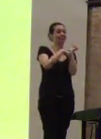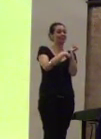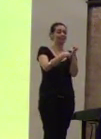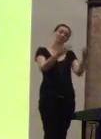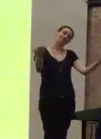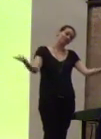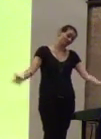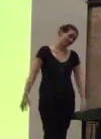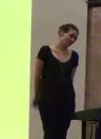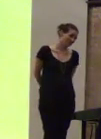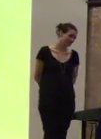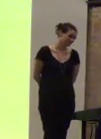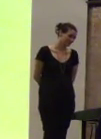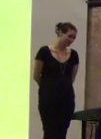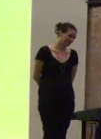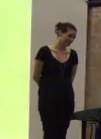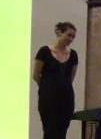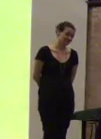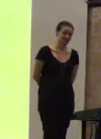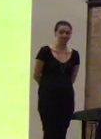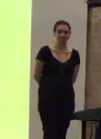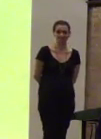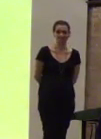Então esse é o nosso segredo.